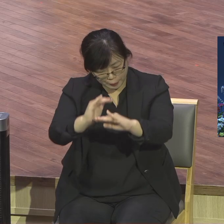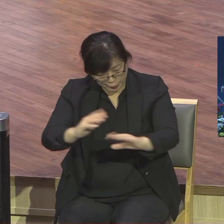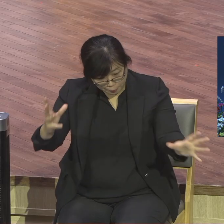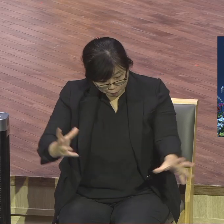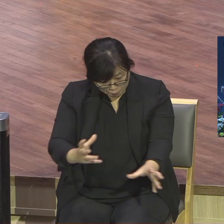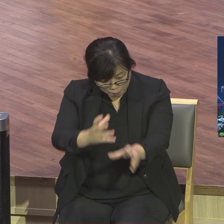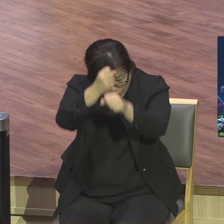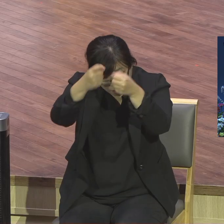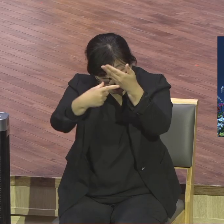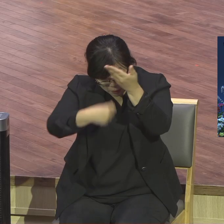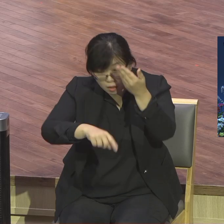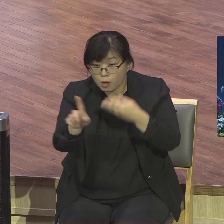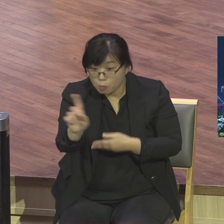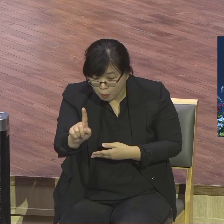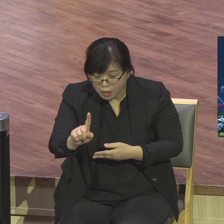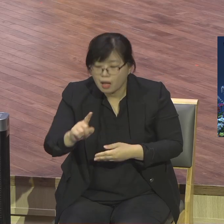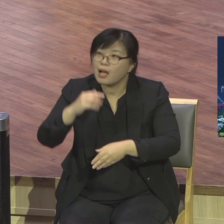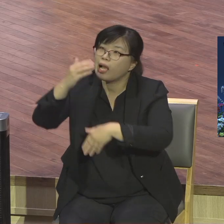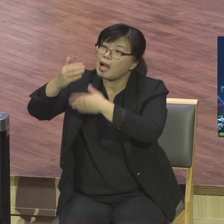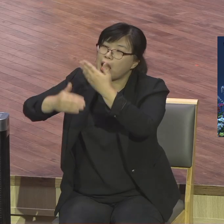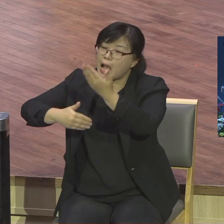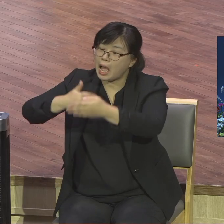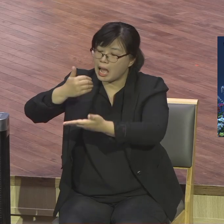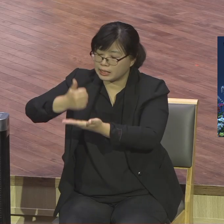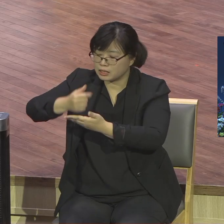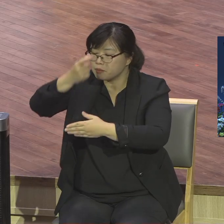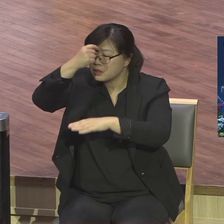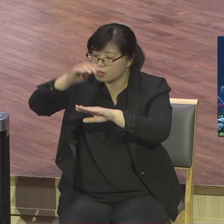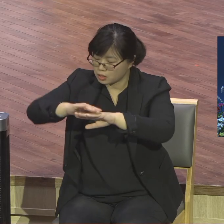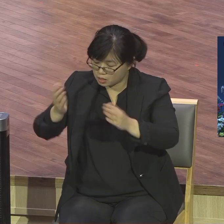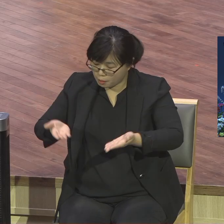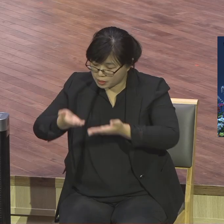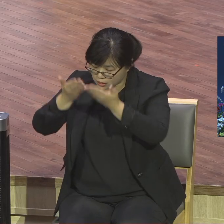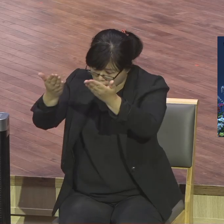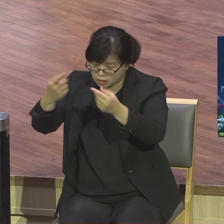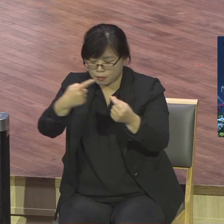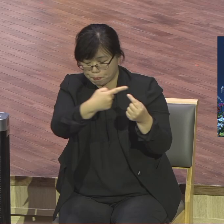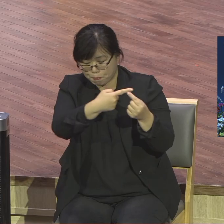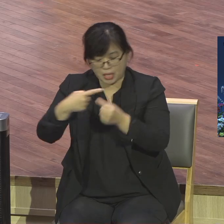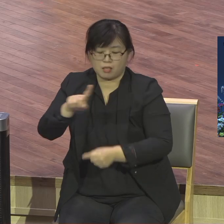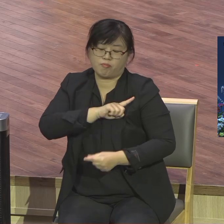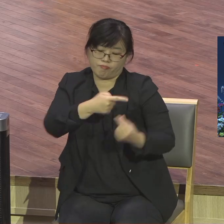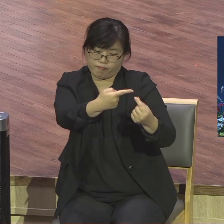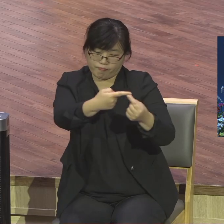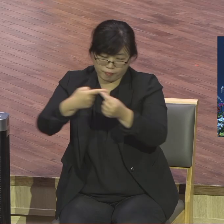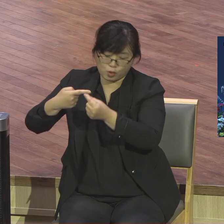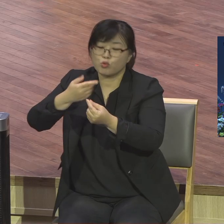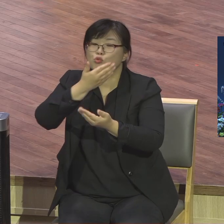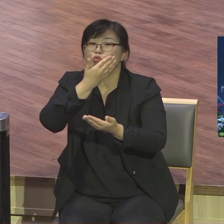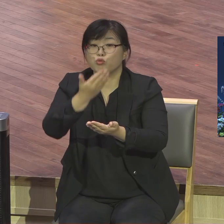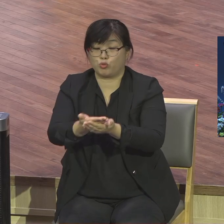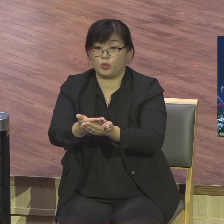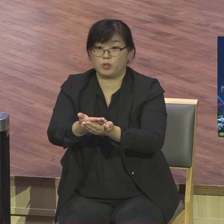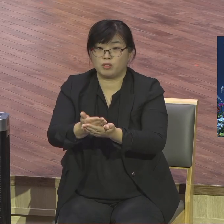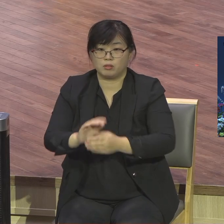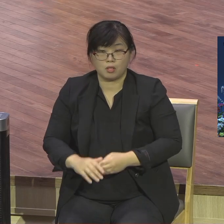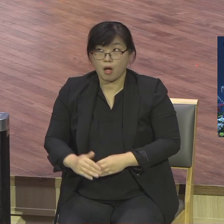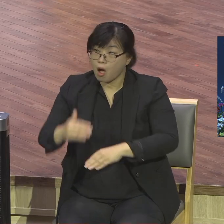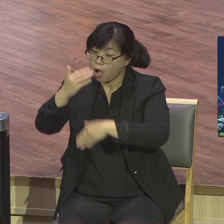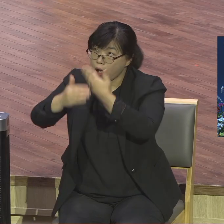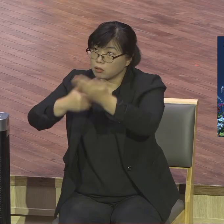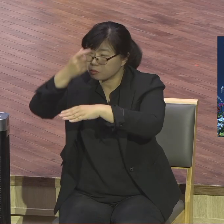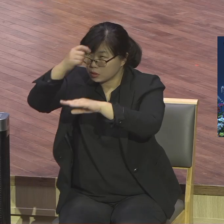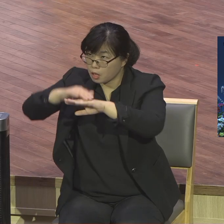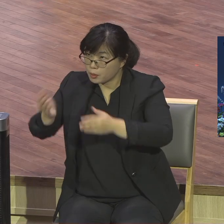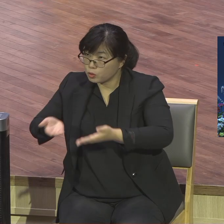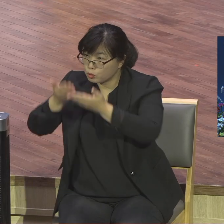것이에요. 하나님을 예배하는 것이에요. 그래서 우선적으로 하나님을 예배하려고 하면 없애야 될 것이 있다. 없애야